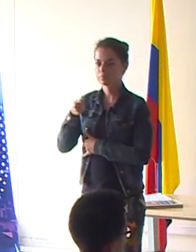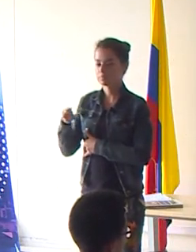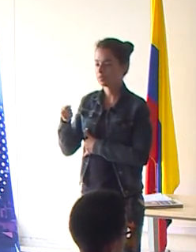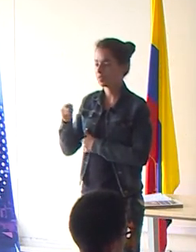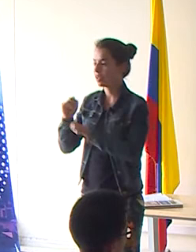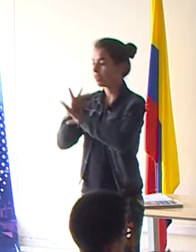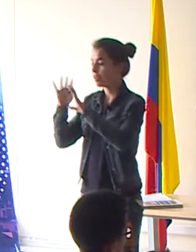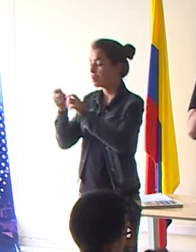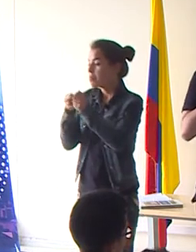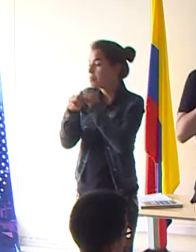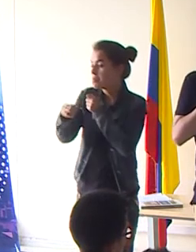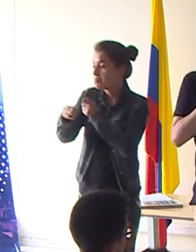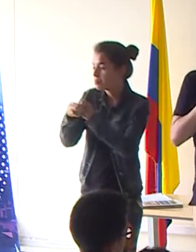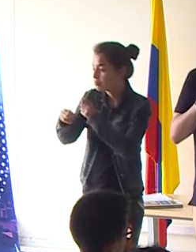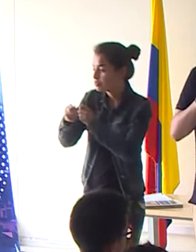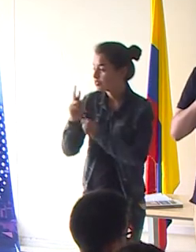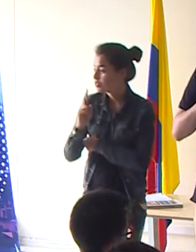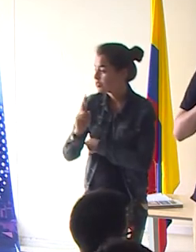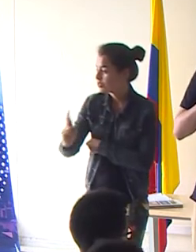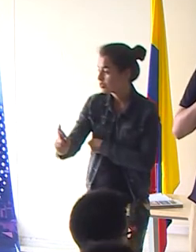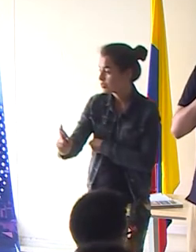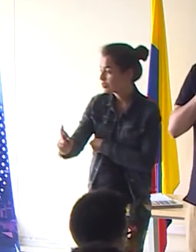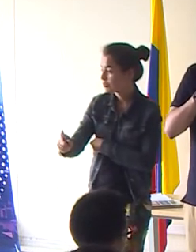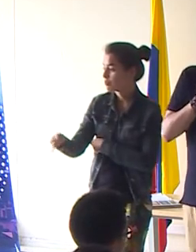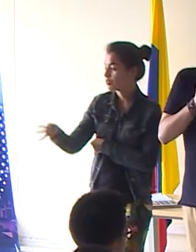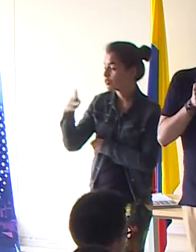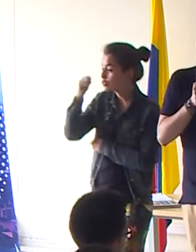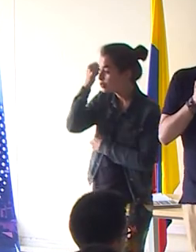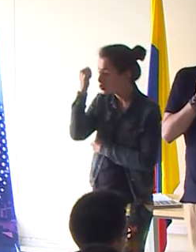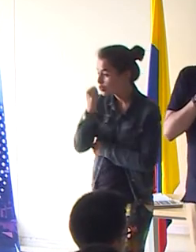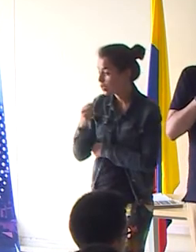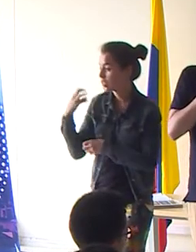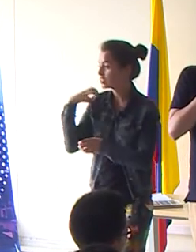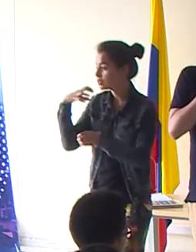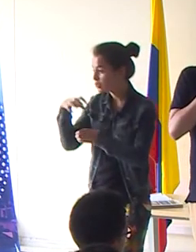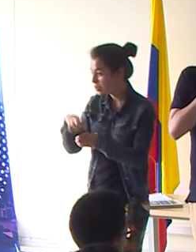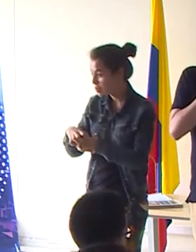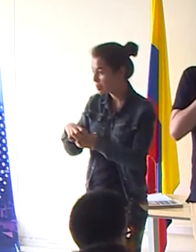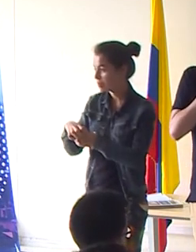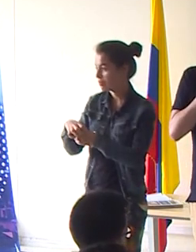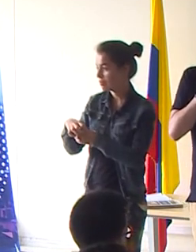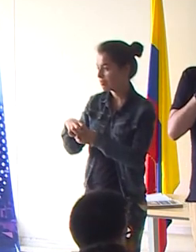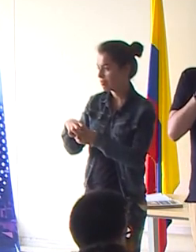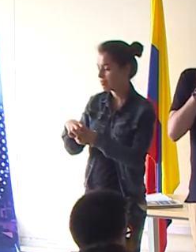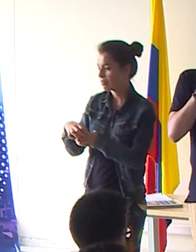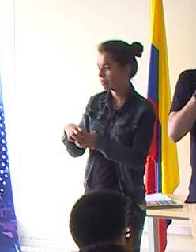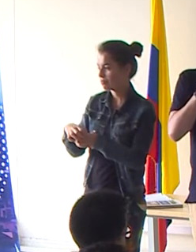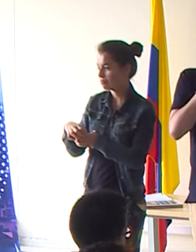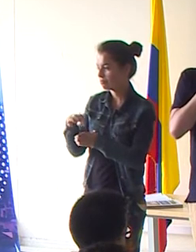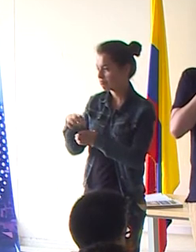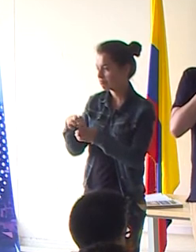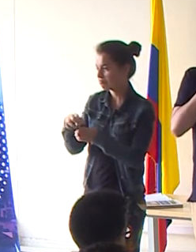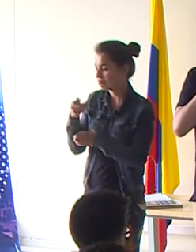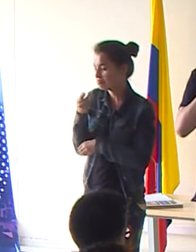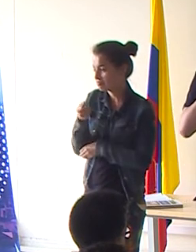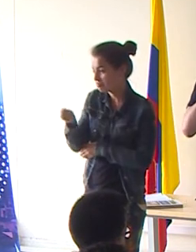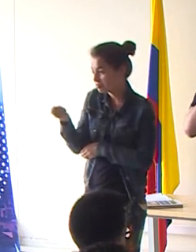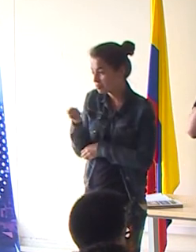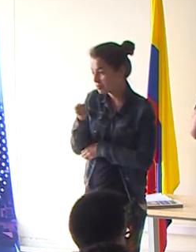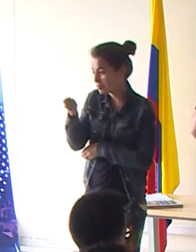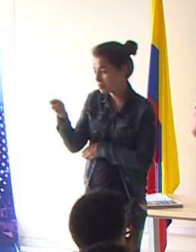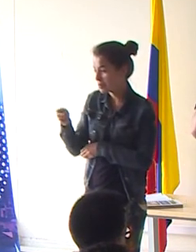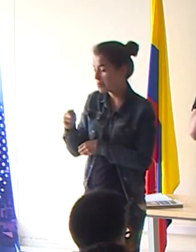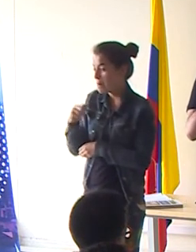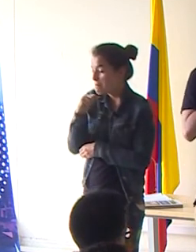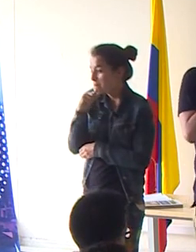en ciudad bolívar kennedy bosa su hacha hemos hemos apartado para ellos